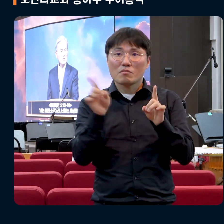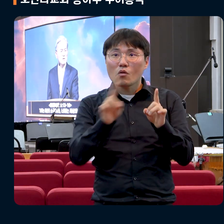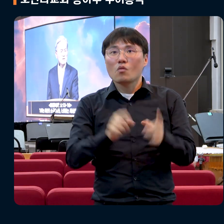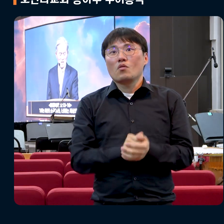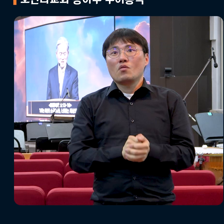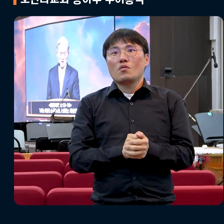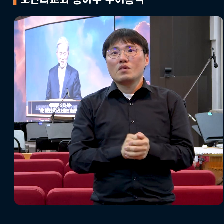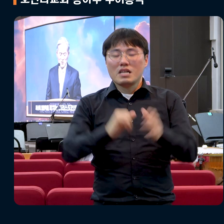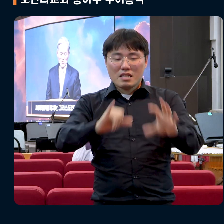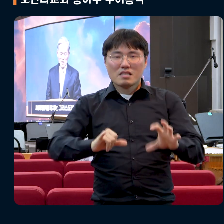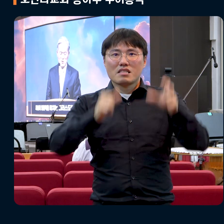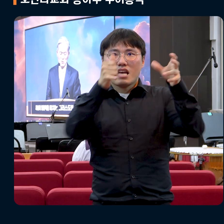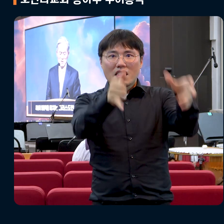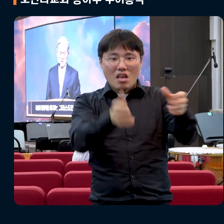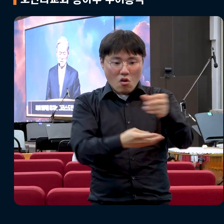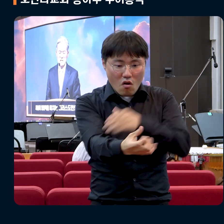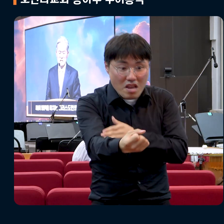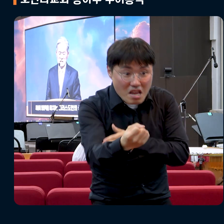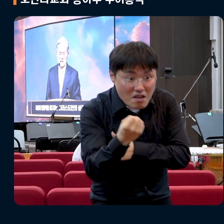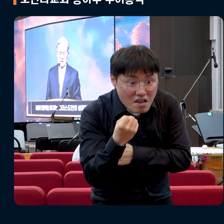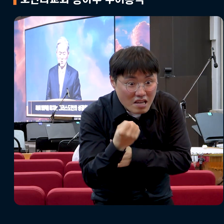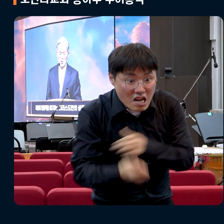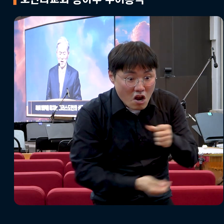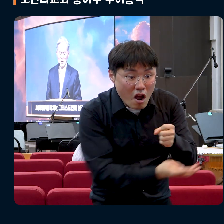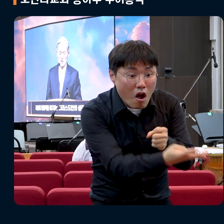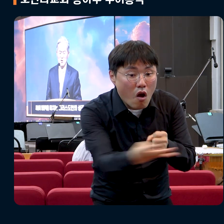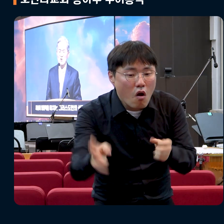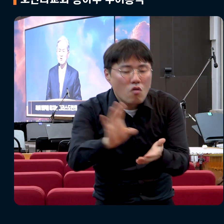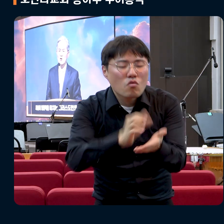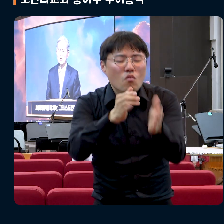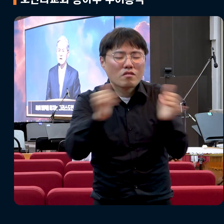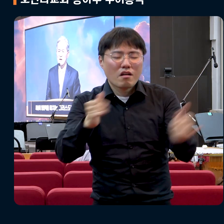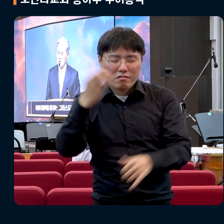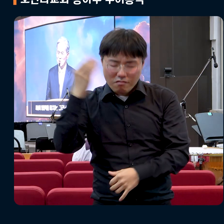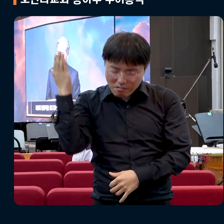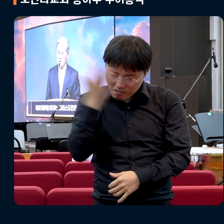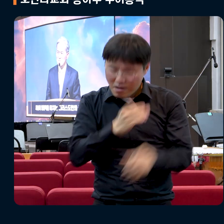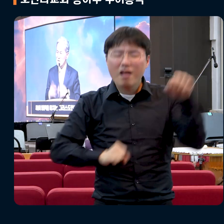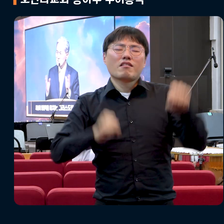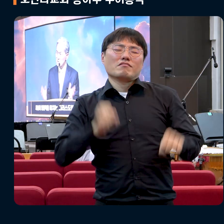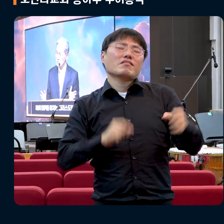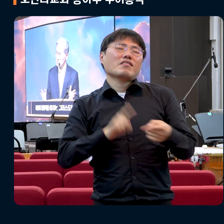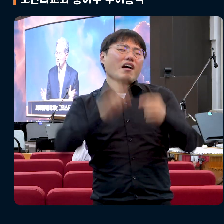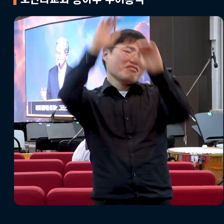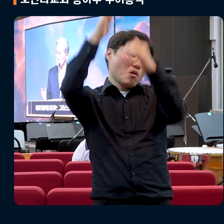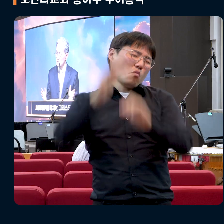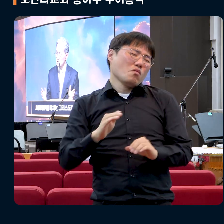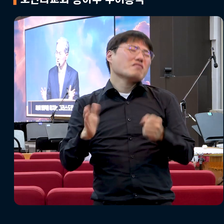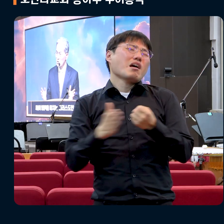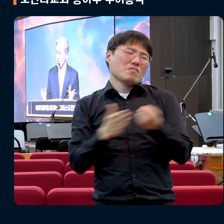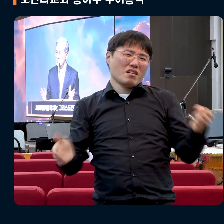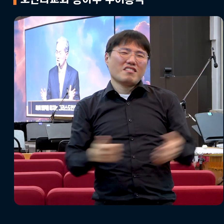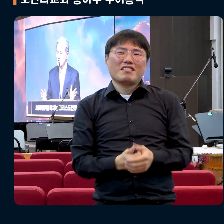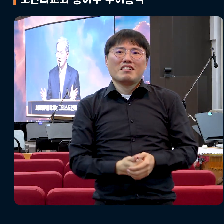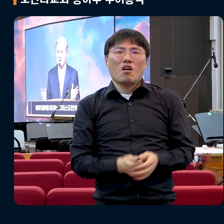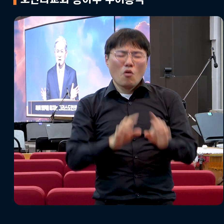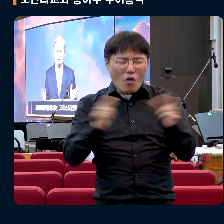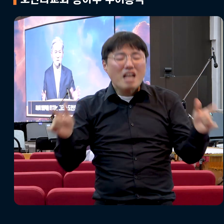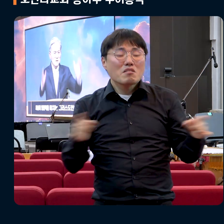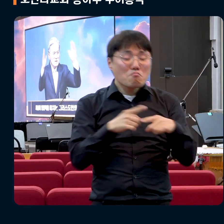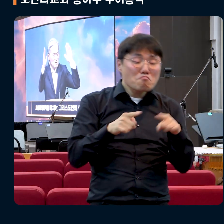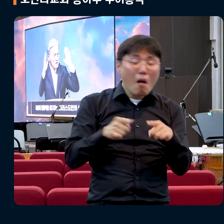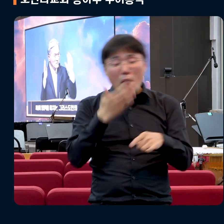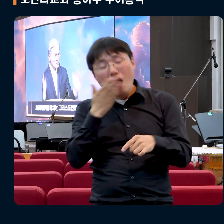말씀은 바로 세상에 영향력을 미치는 그리스도인의 성결한 행동에 대한 말씀이거든요. 여러 가지